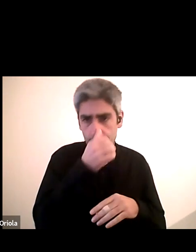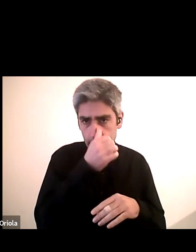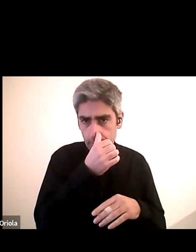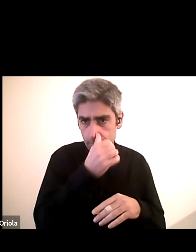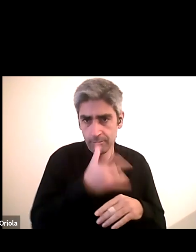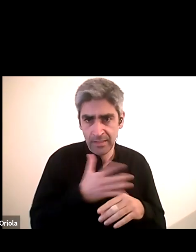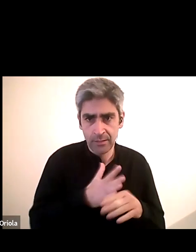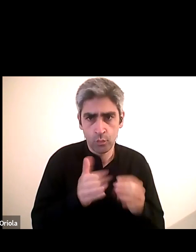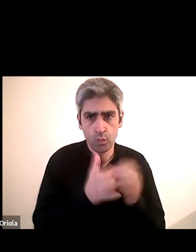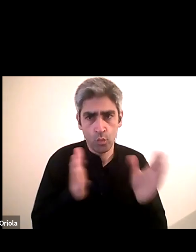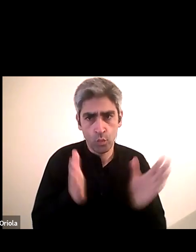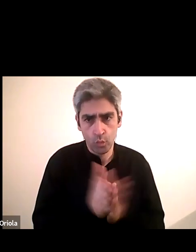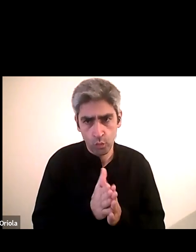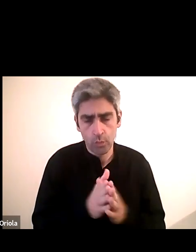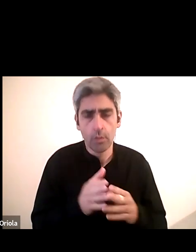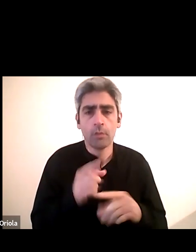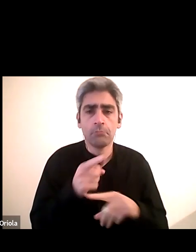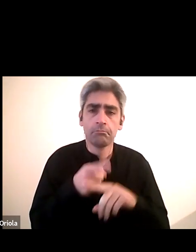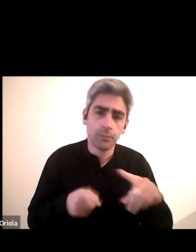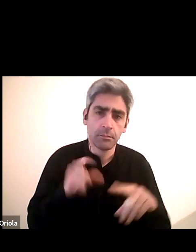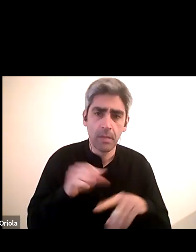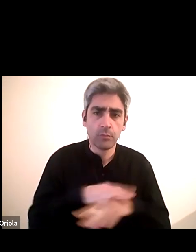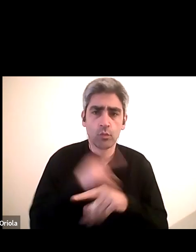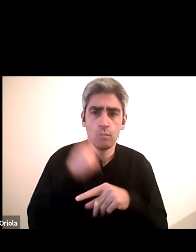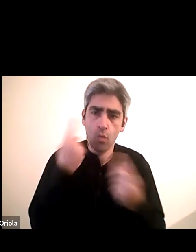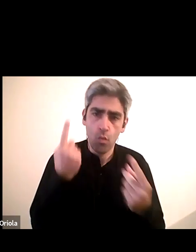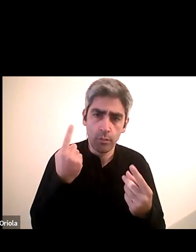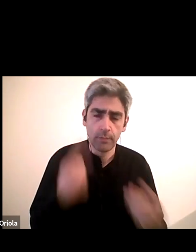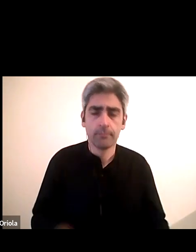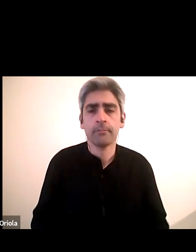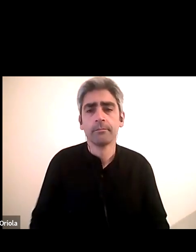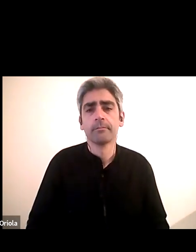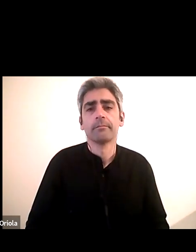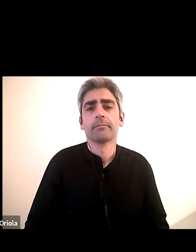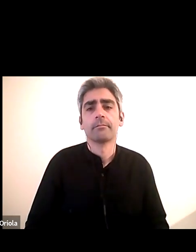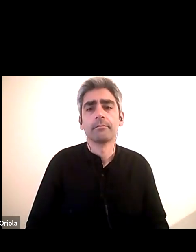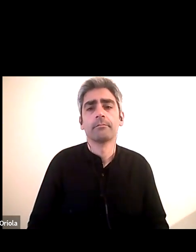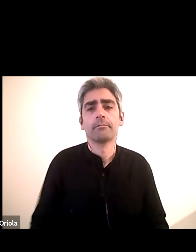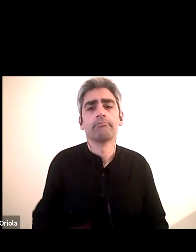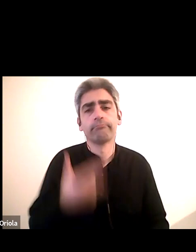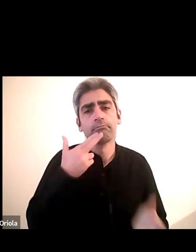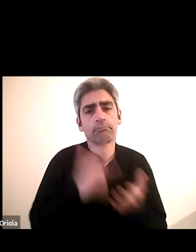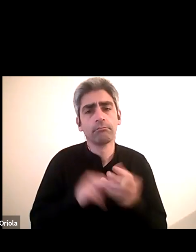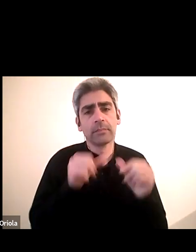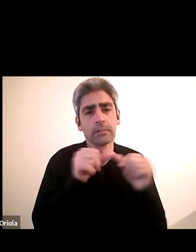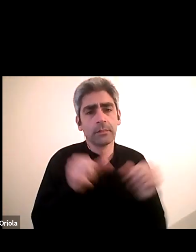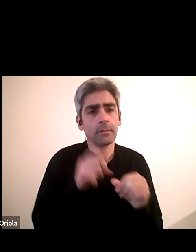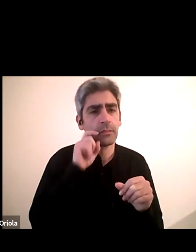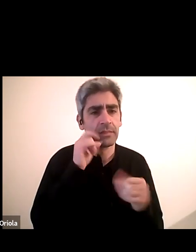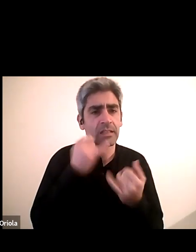pelas empresas e parcialmente pela administração pública e, portanto, nós temos realmente um sistema de prevenção de